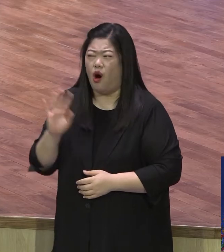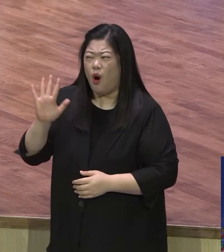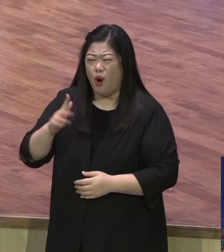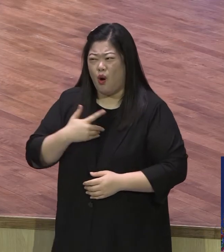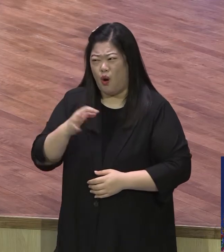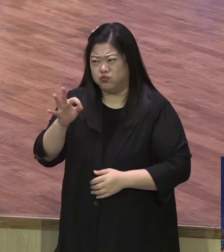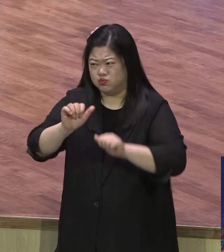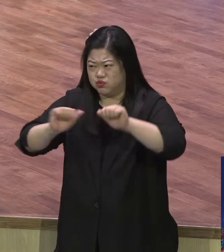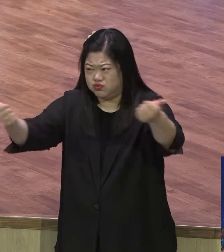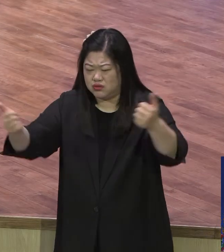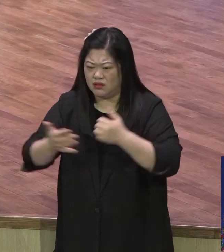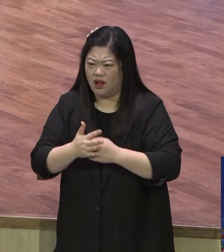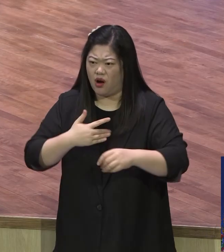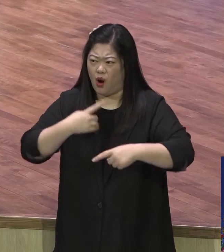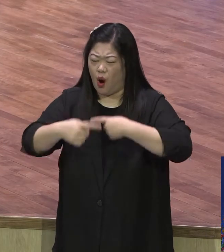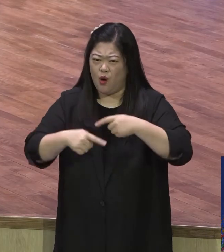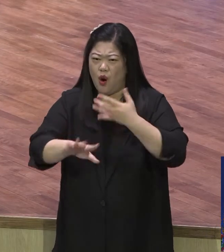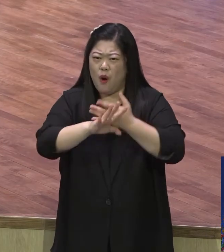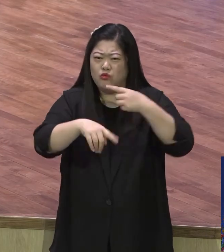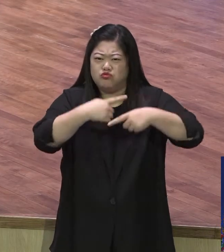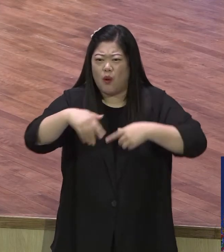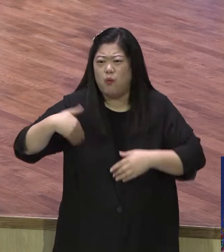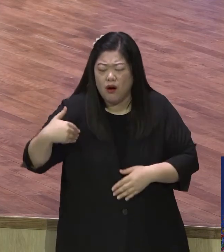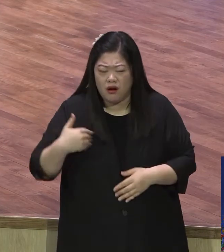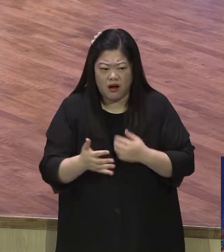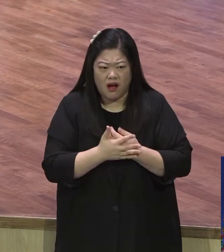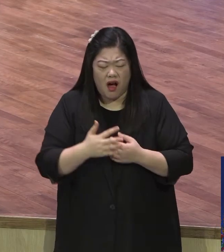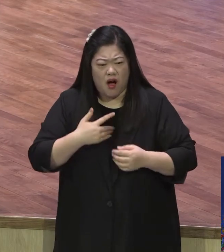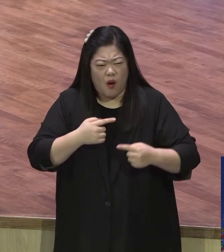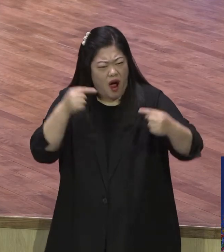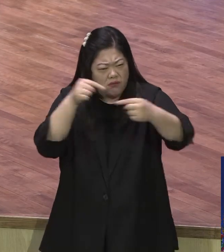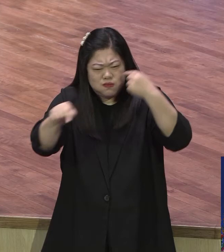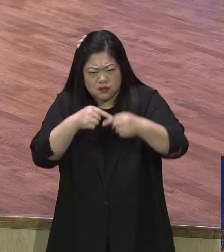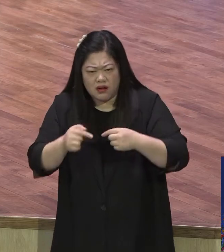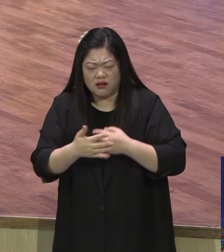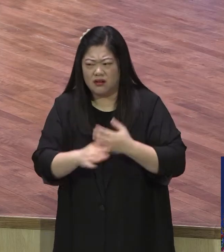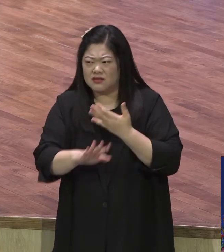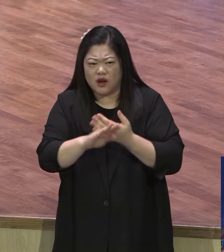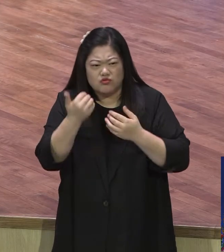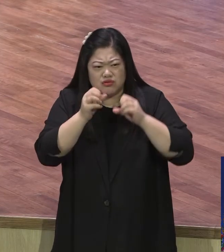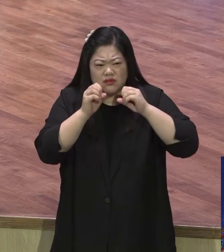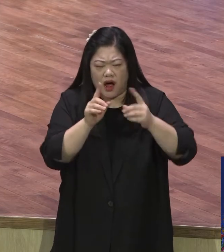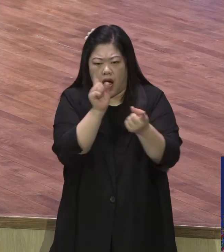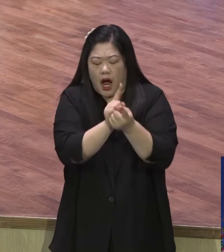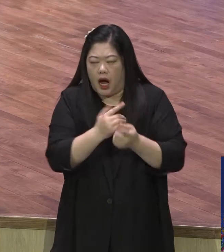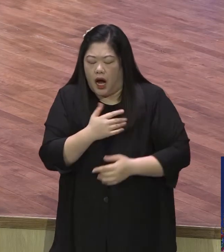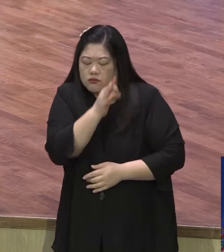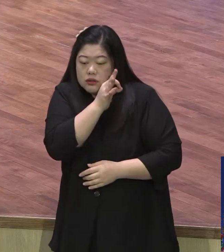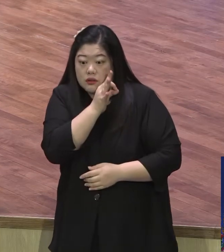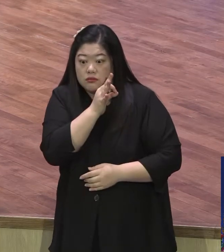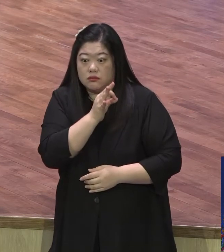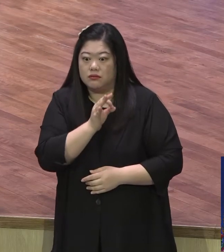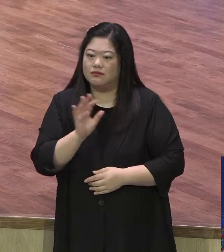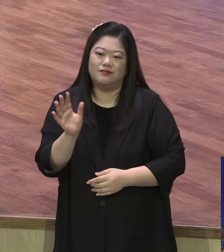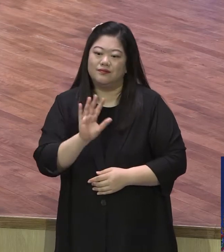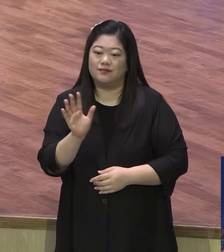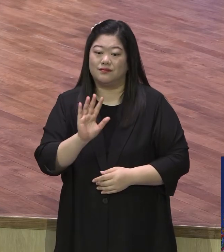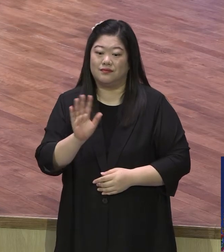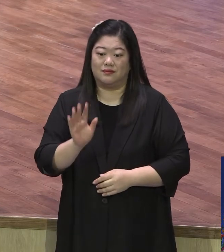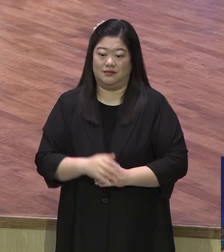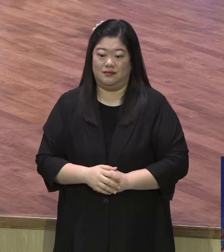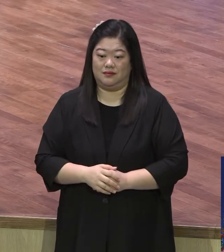여건이 안 돼. 나는 언어도 몰라. 나는 다 그런 거 남에게 관심 없어. 내 고음만 받으면 돼. 그런